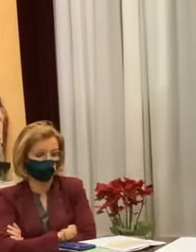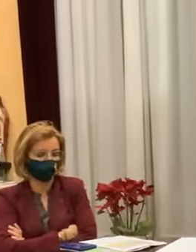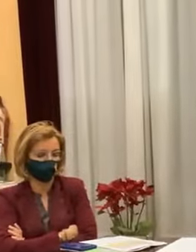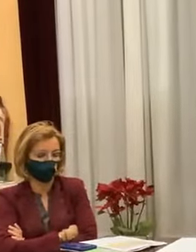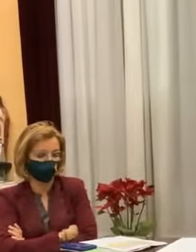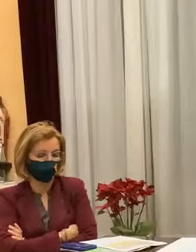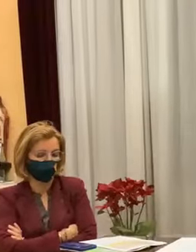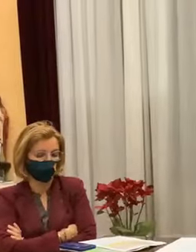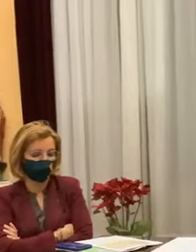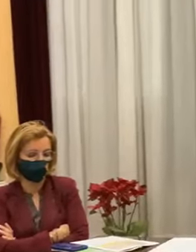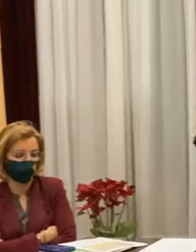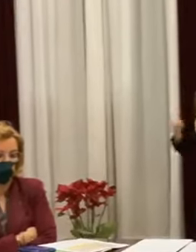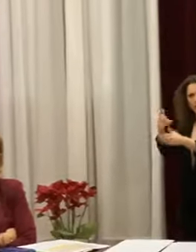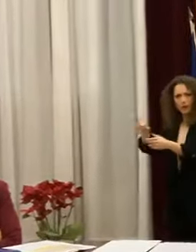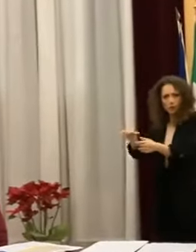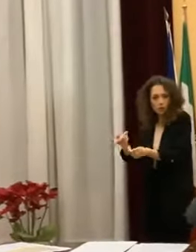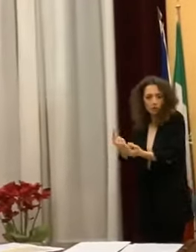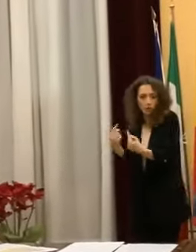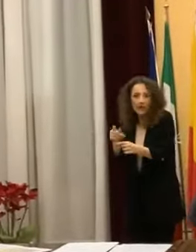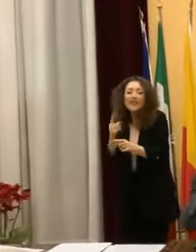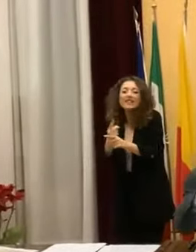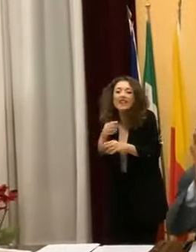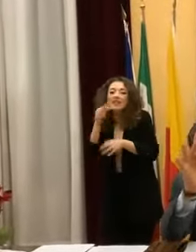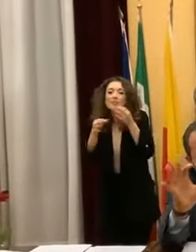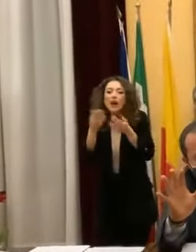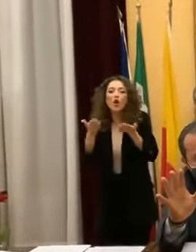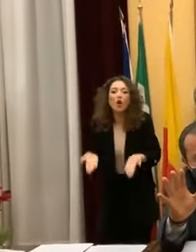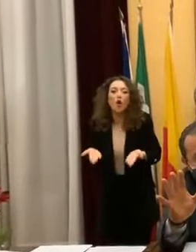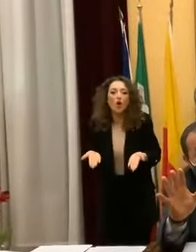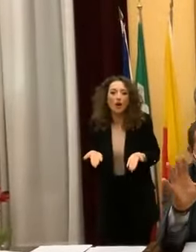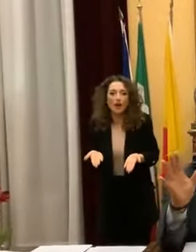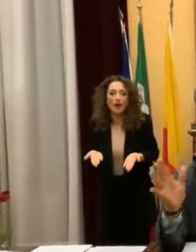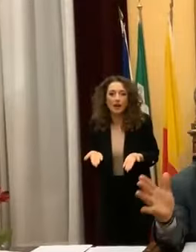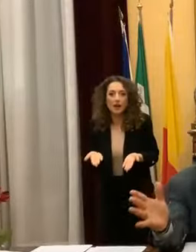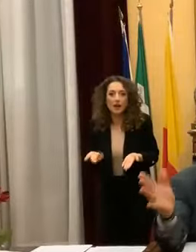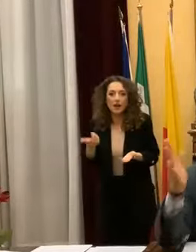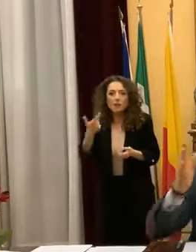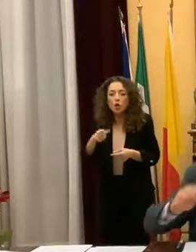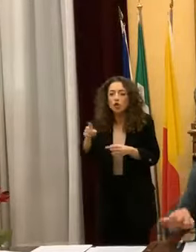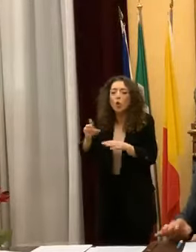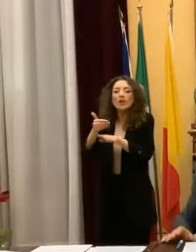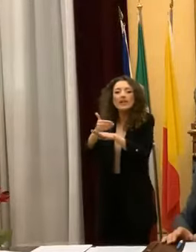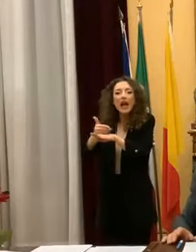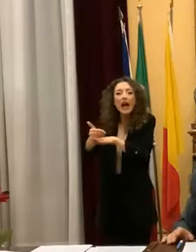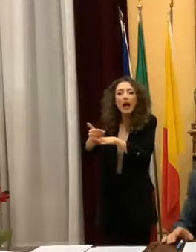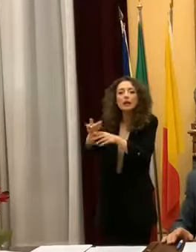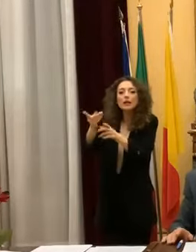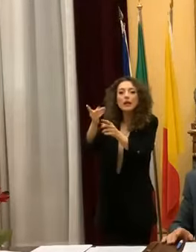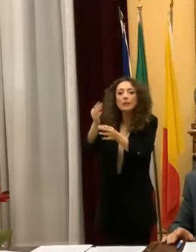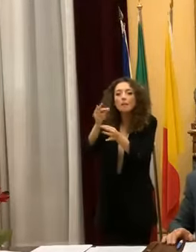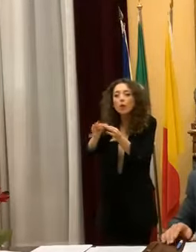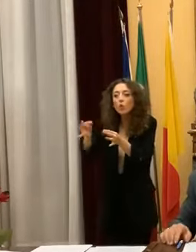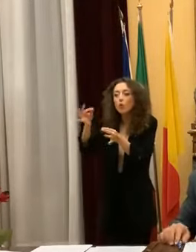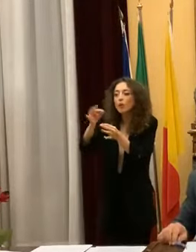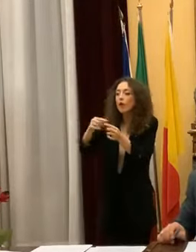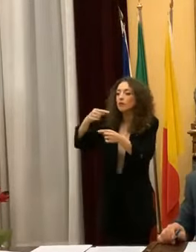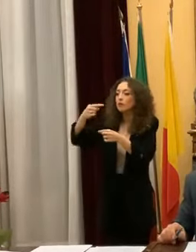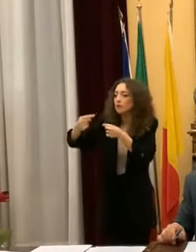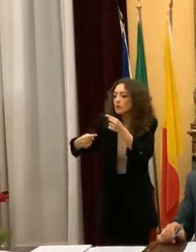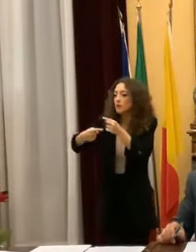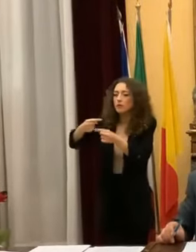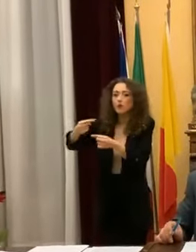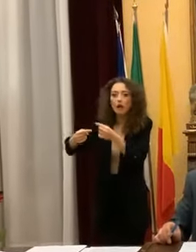hanno stirato, e ora dovranno spiegare perché ogni minuto che hanno ritardato è un'omissione. Ecco, questo lo voglio consegnare a tutti gli